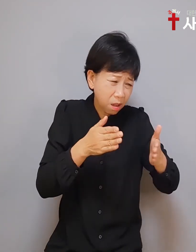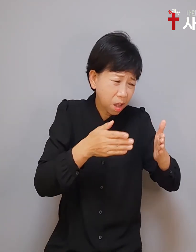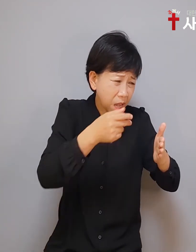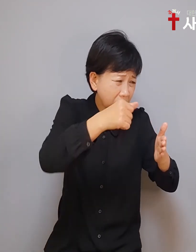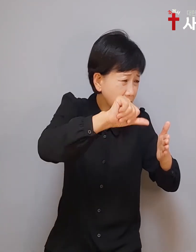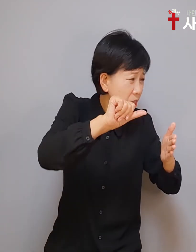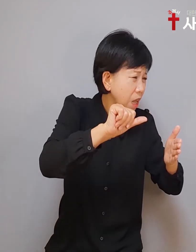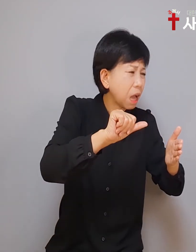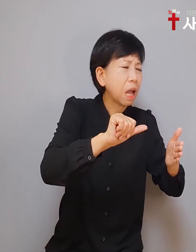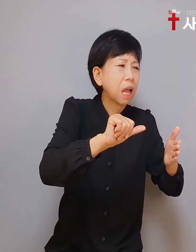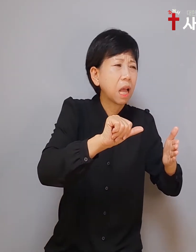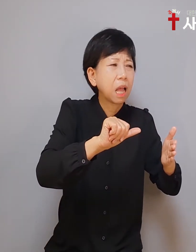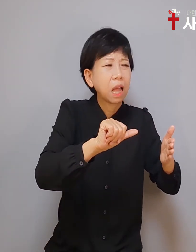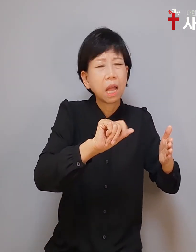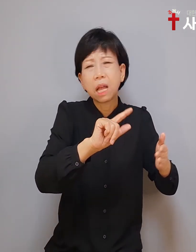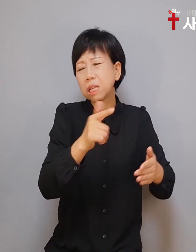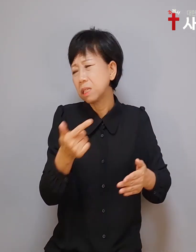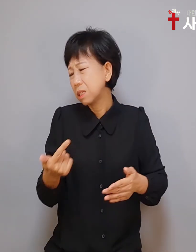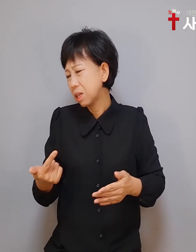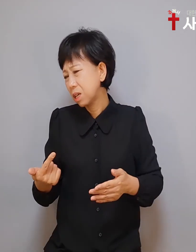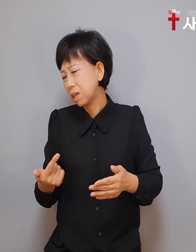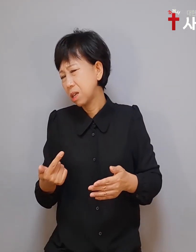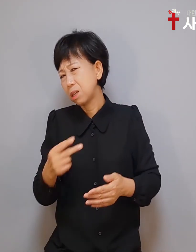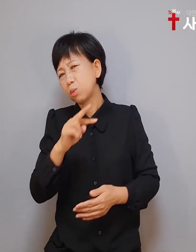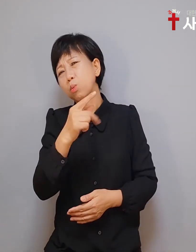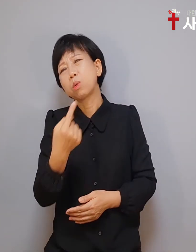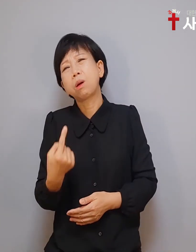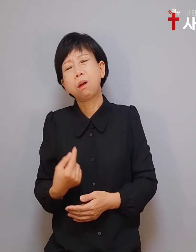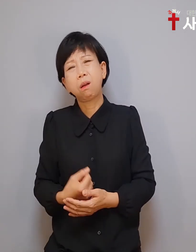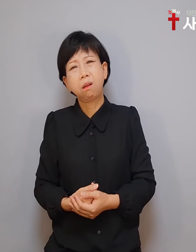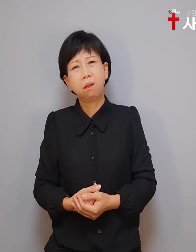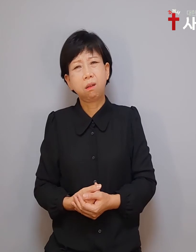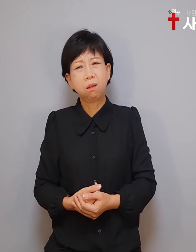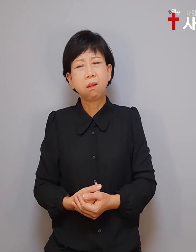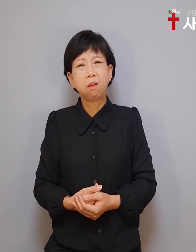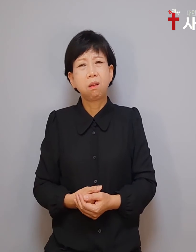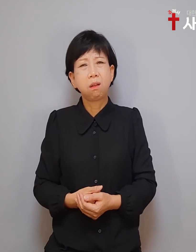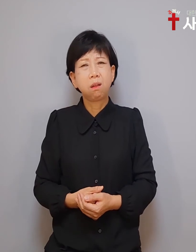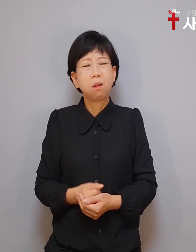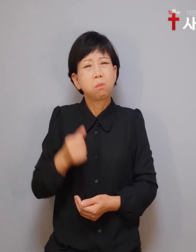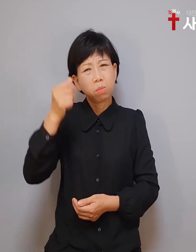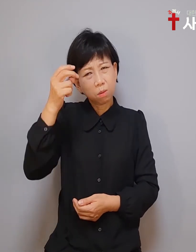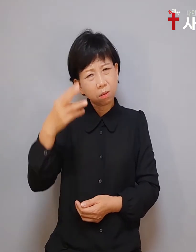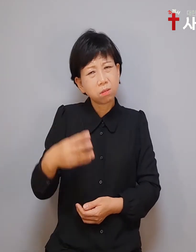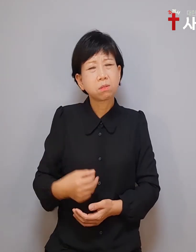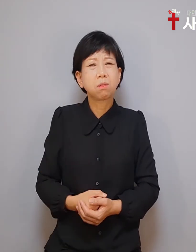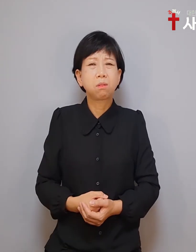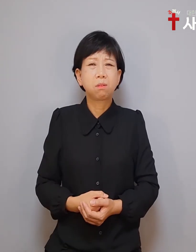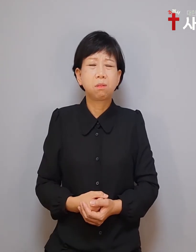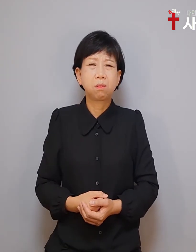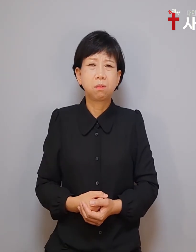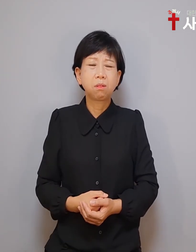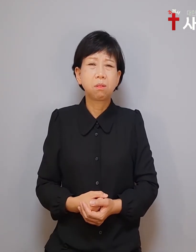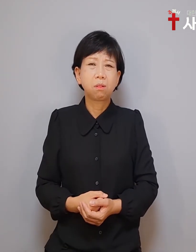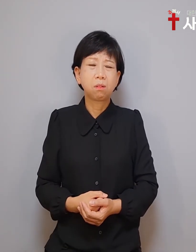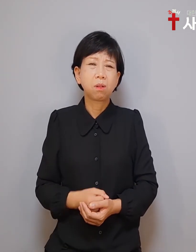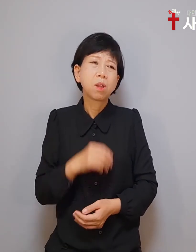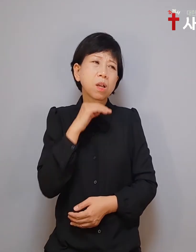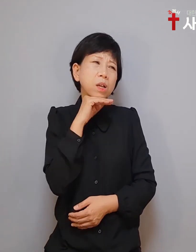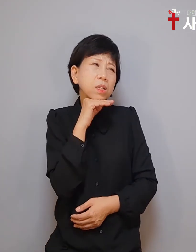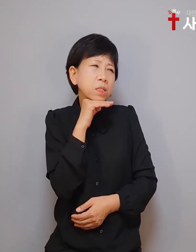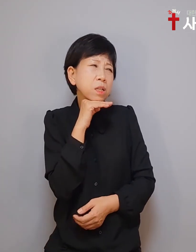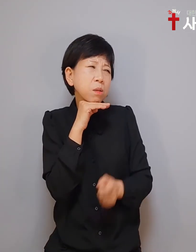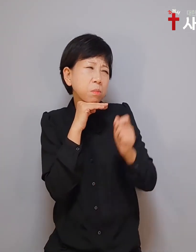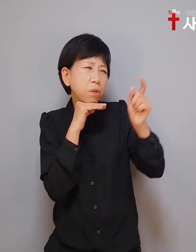같아요. 그날도 아들인가 아닌가 긴가민가 할 것 같은데 이 아버지는 아들인지 철석같이 믿고 그냥 그